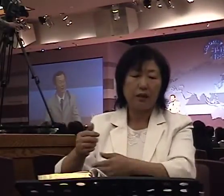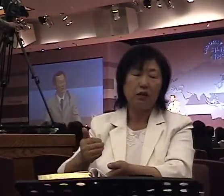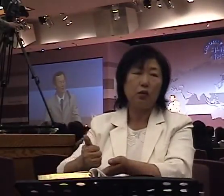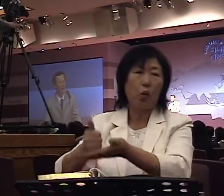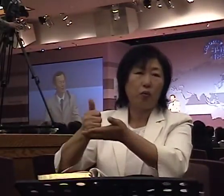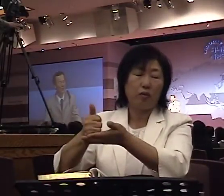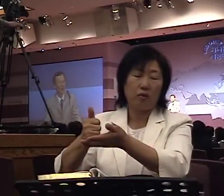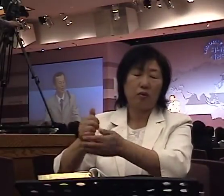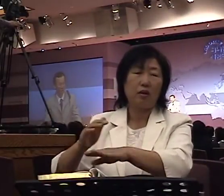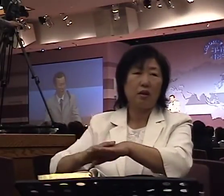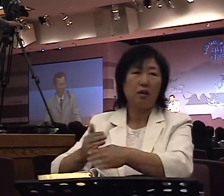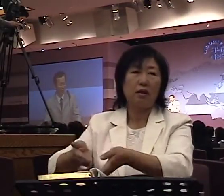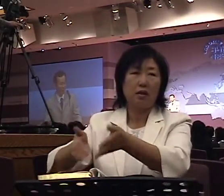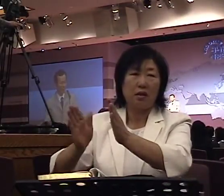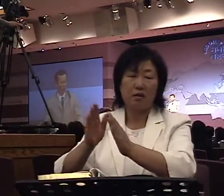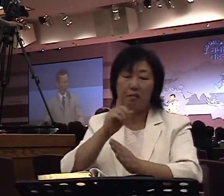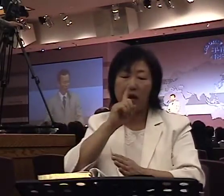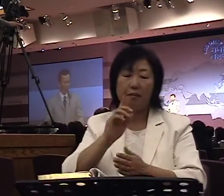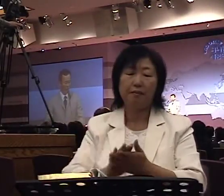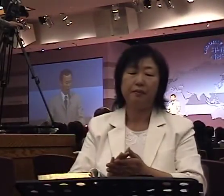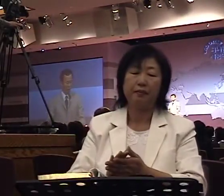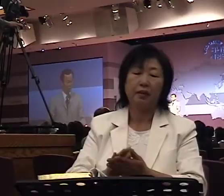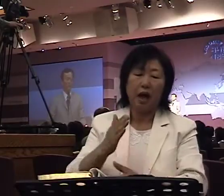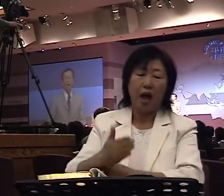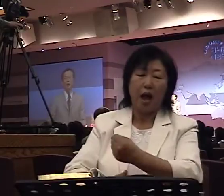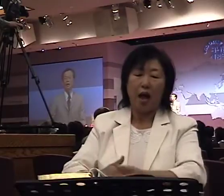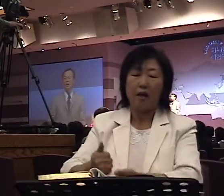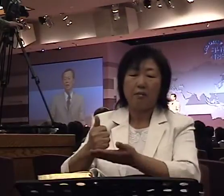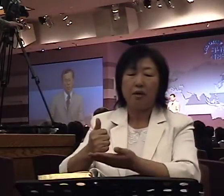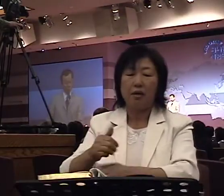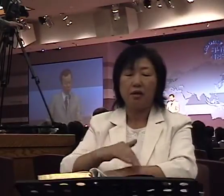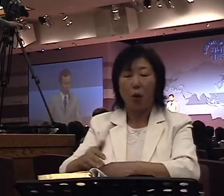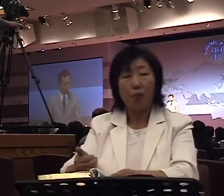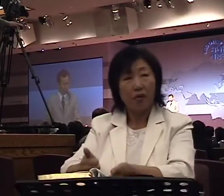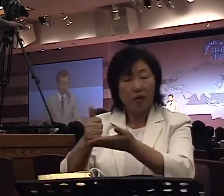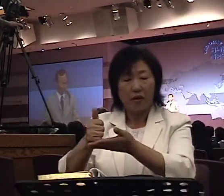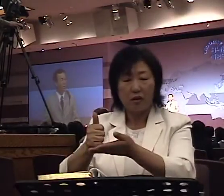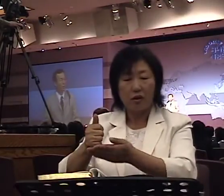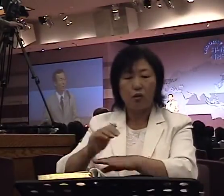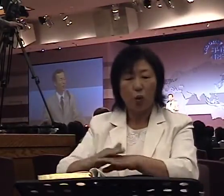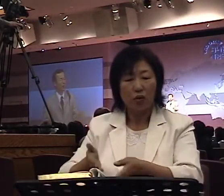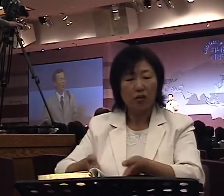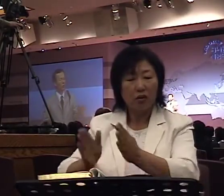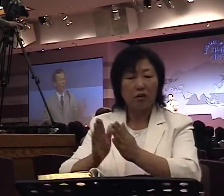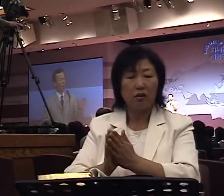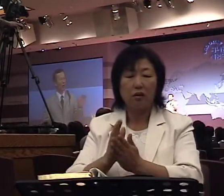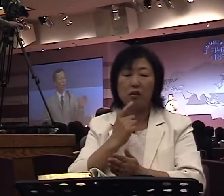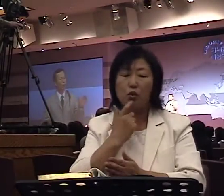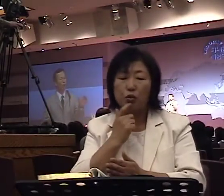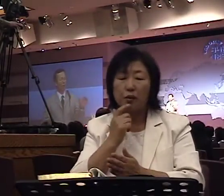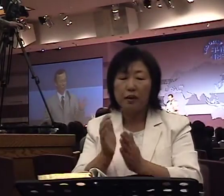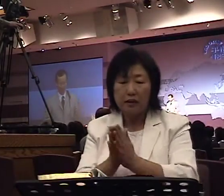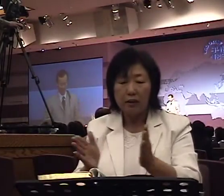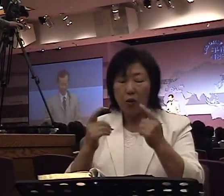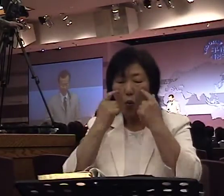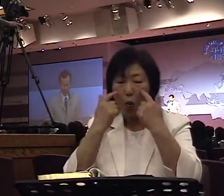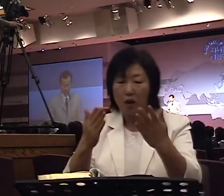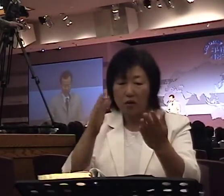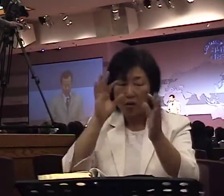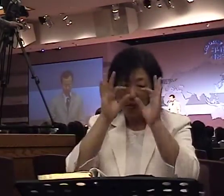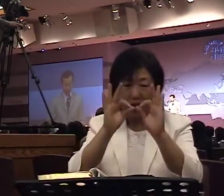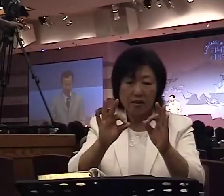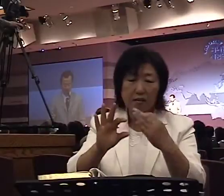것입니다. 그 하나님의 섭리의 손길을 요셉의 이야기가 시작되는 오늘 본문에서 우리가 확실히 보았으면